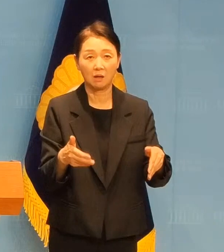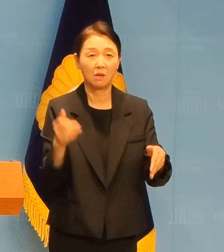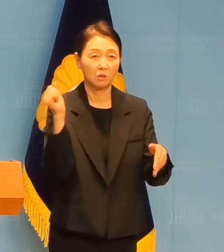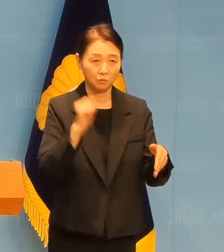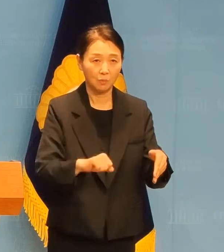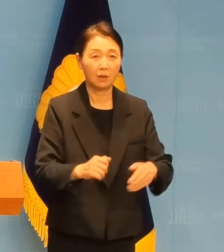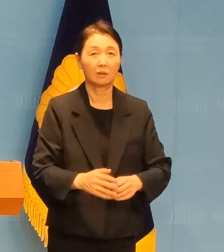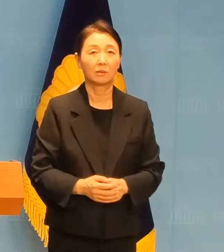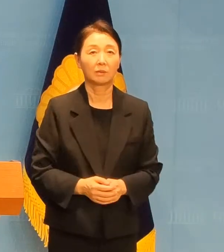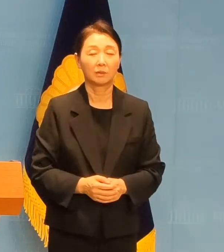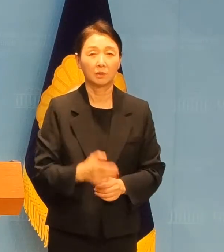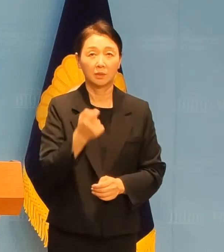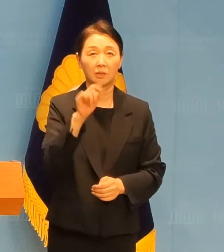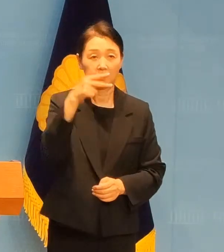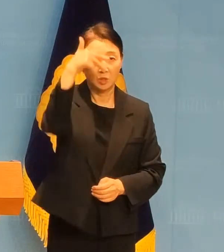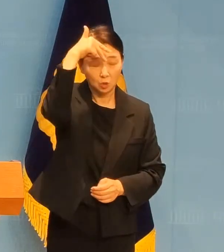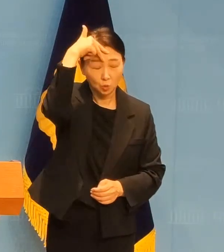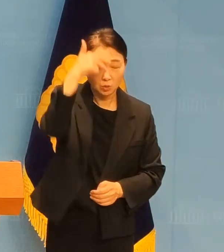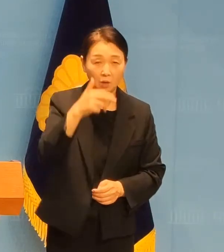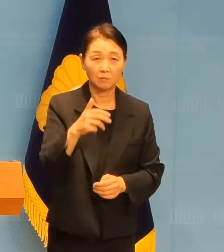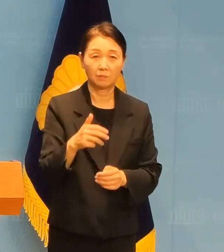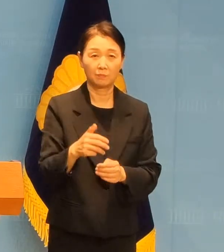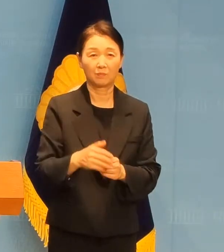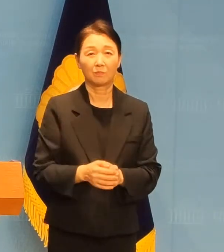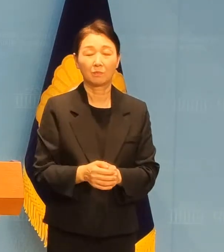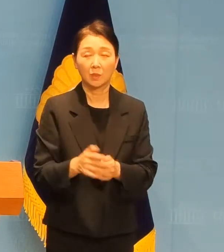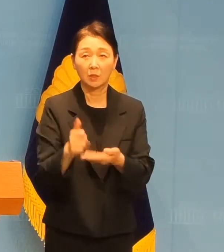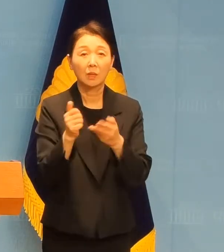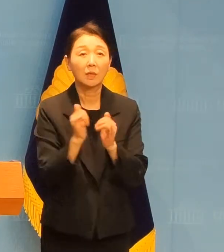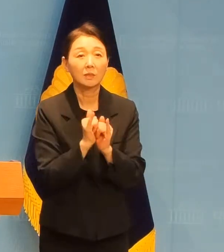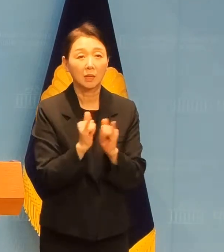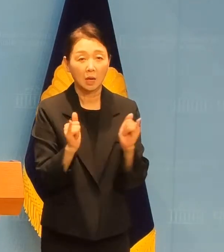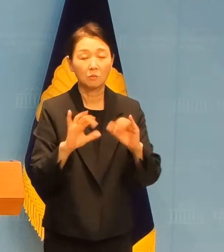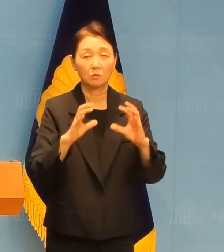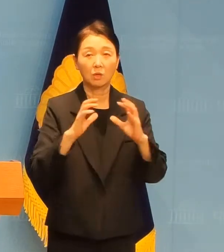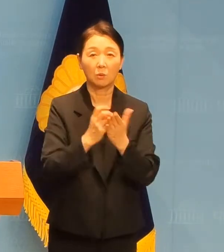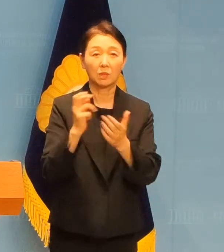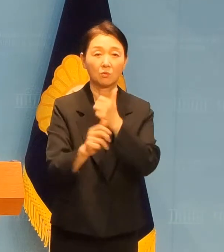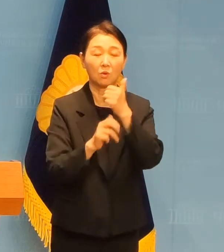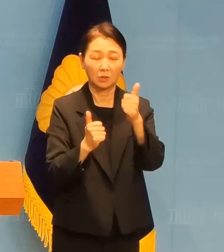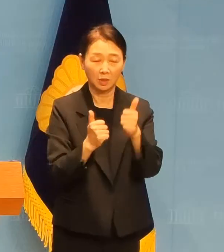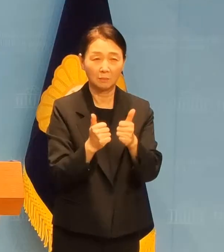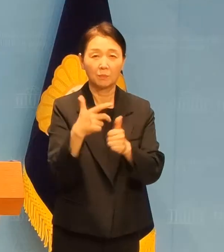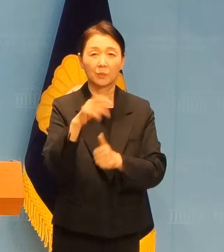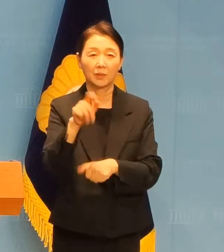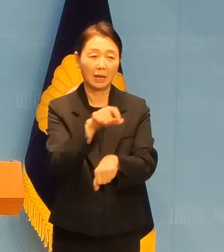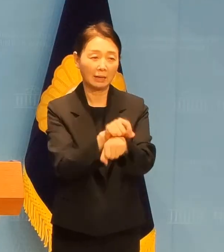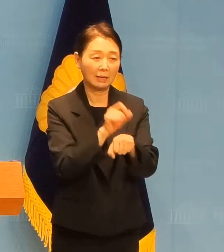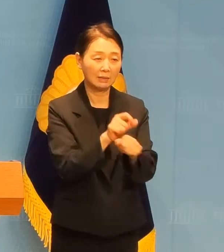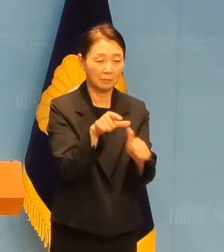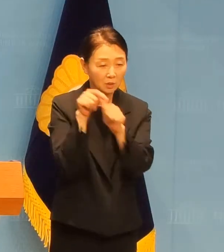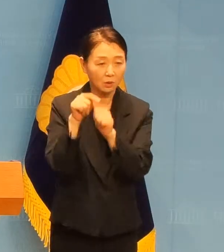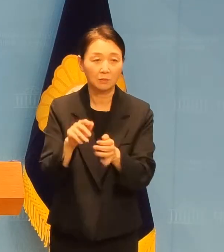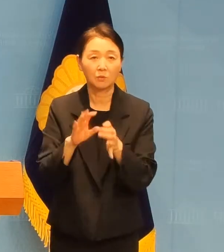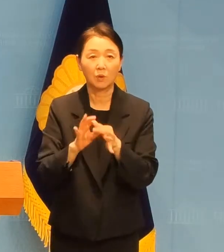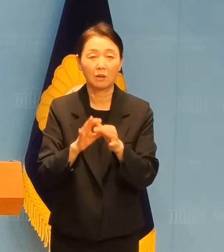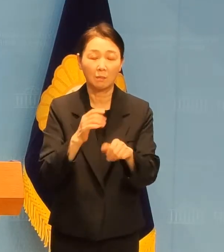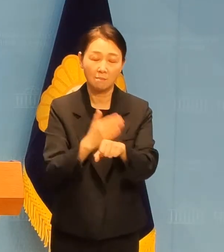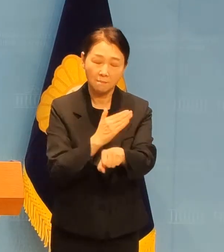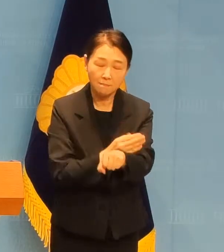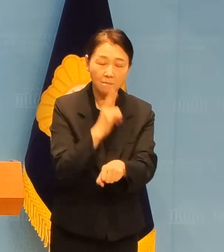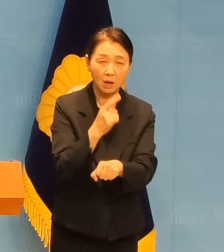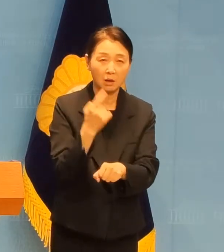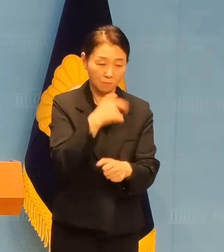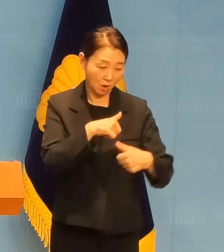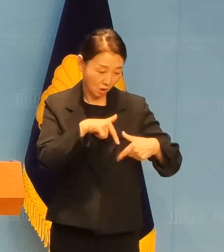판단했습니다. 그리고 TV조선 신통방통 출연 패널은 국회 법사위 나경원 의원의 간사 선임권과 관련해 사실 왜곡 및